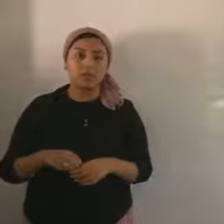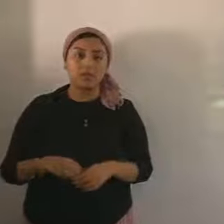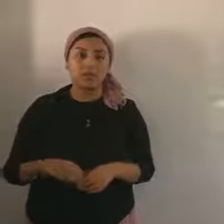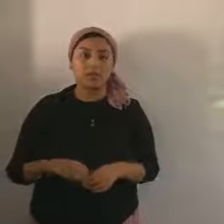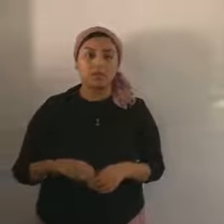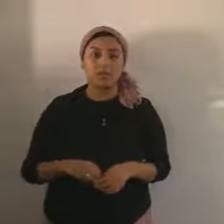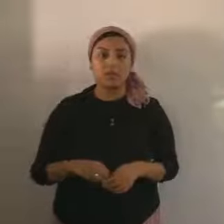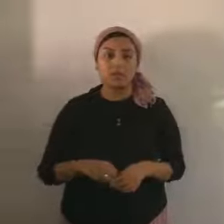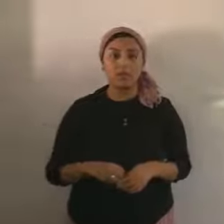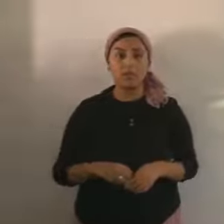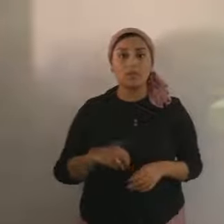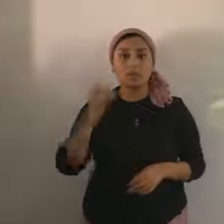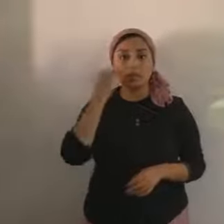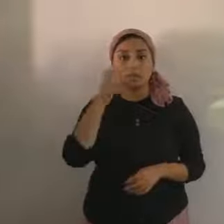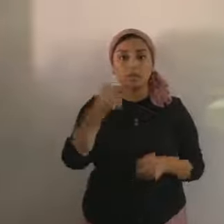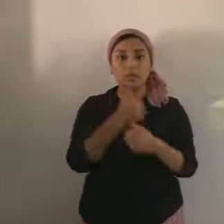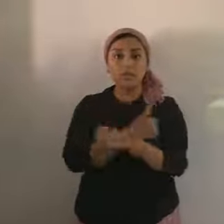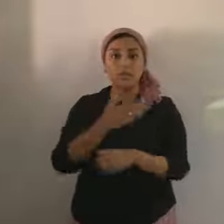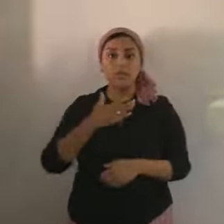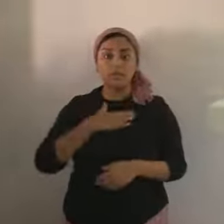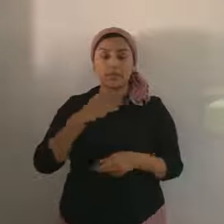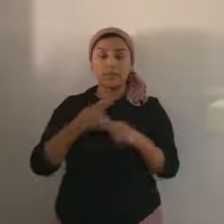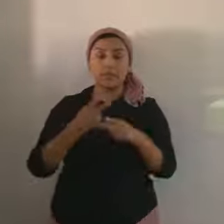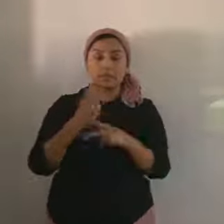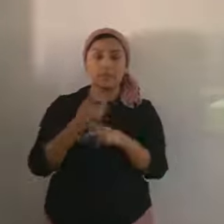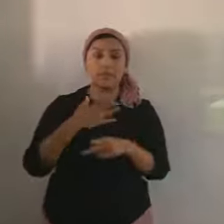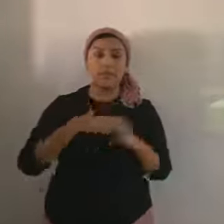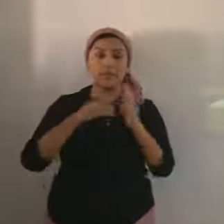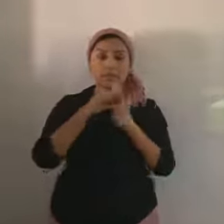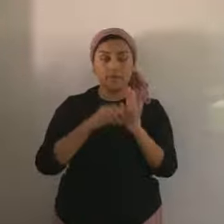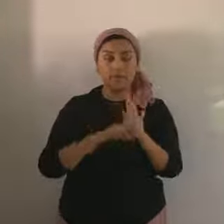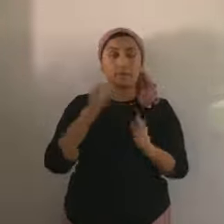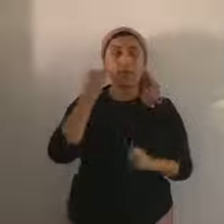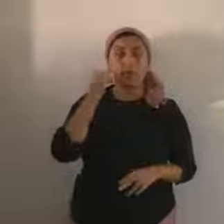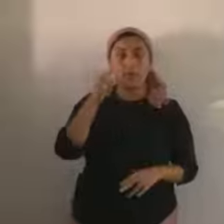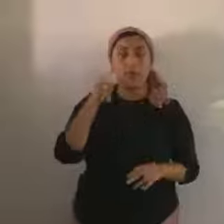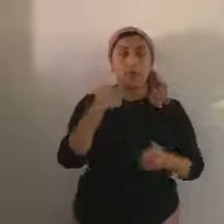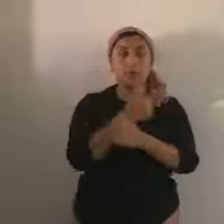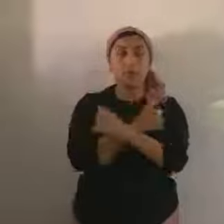Bendito. Si me amáis, guardad mis mandamientos. ¿Cómo dice el 15? Amén.